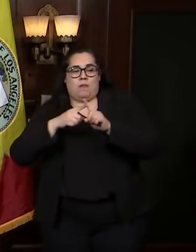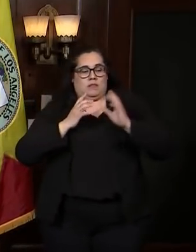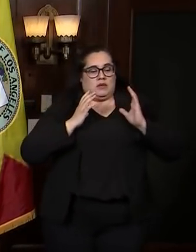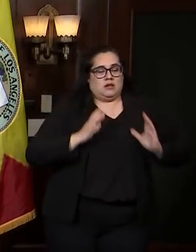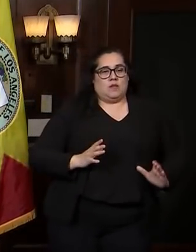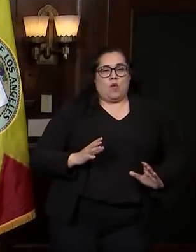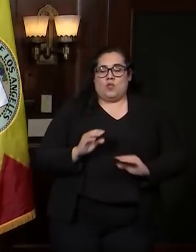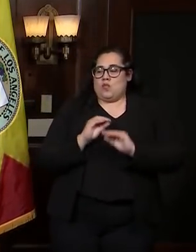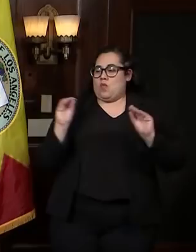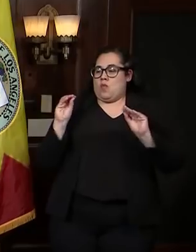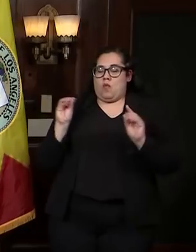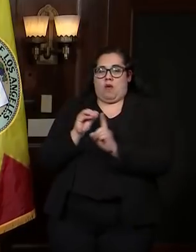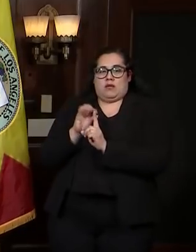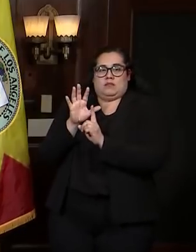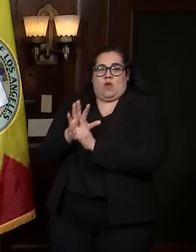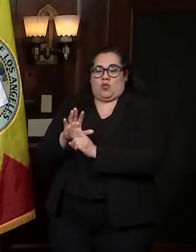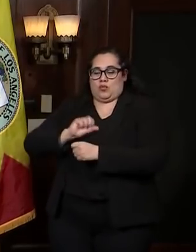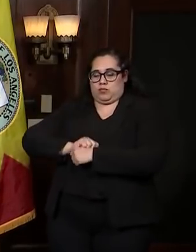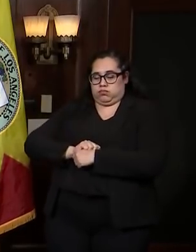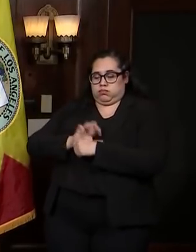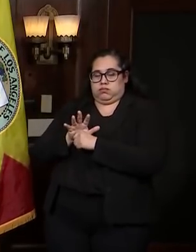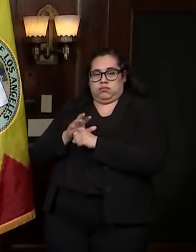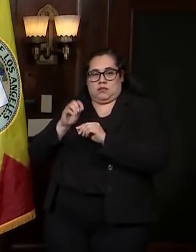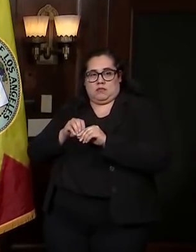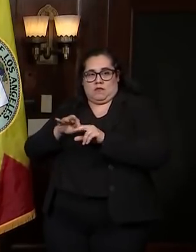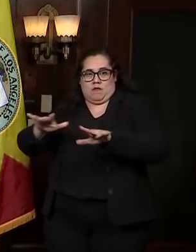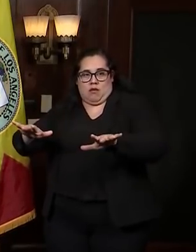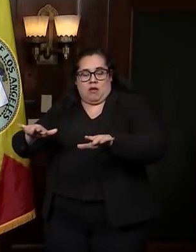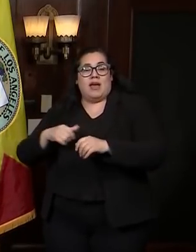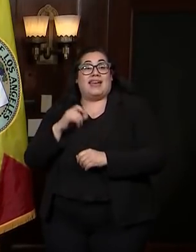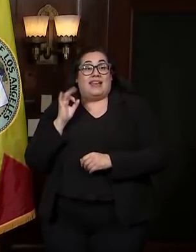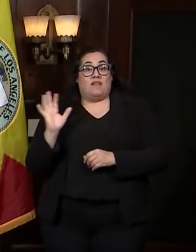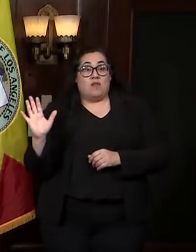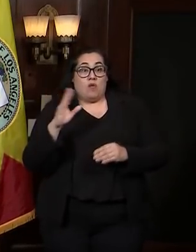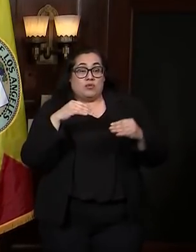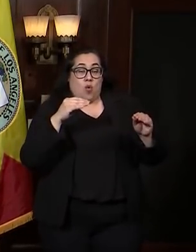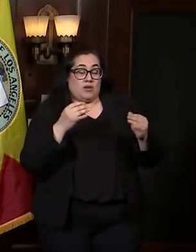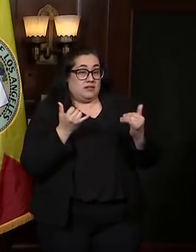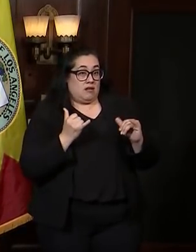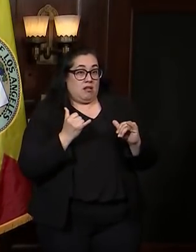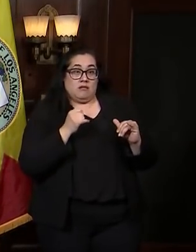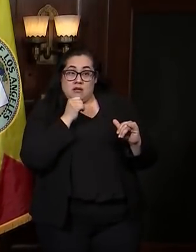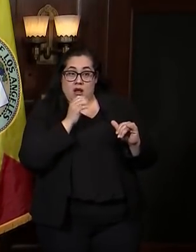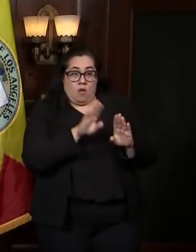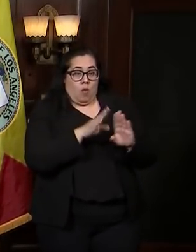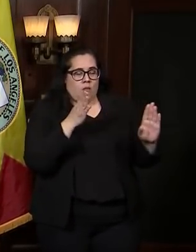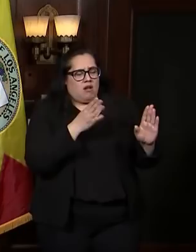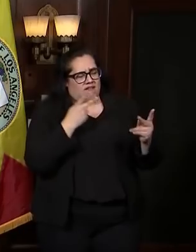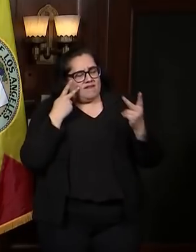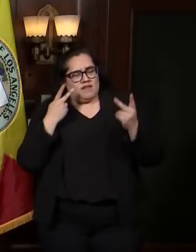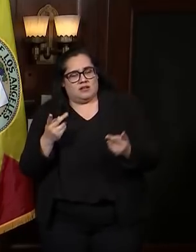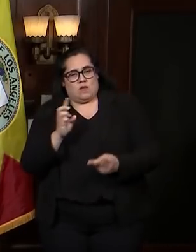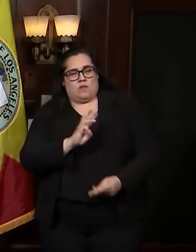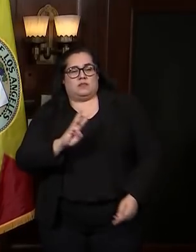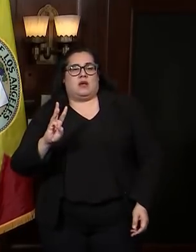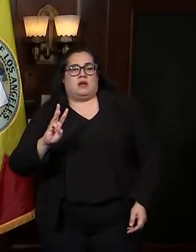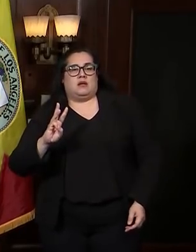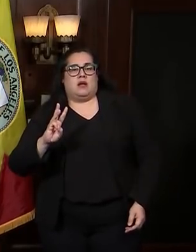ser expuestos al virus. Si su mercado todavía no está en operación, visite la